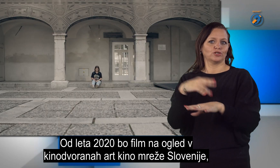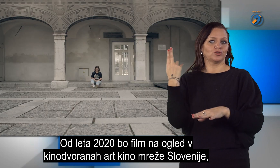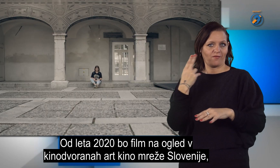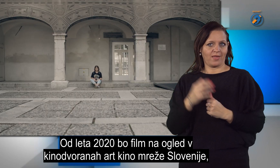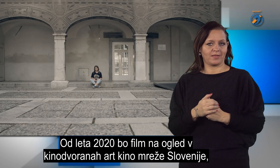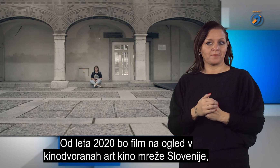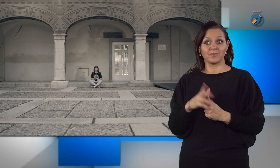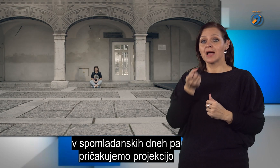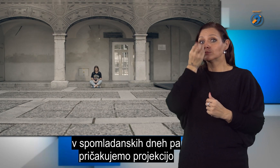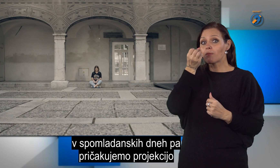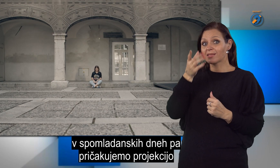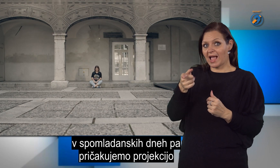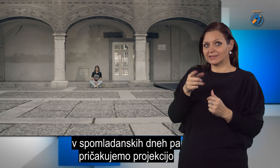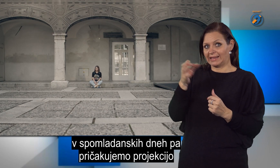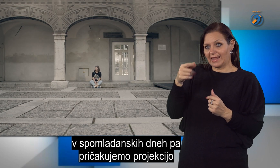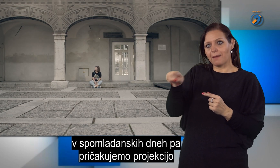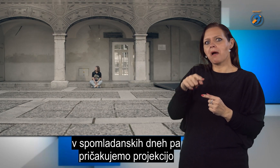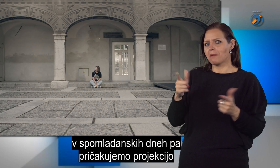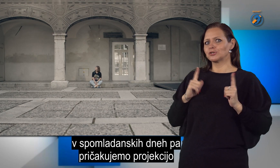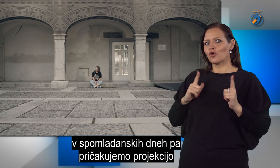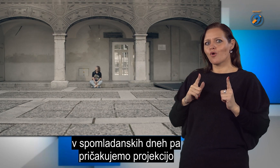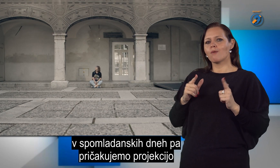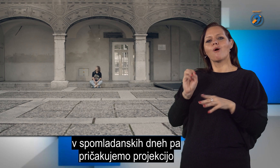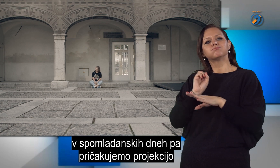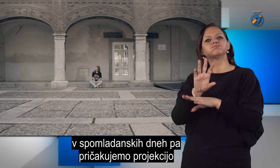Slovenije. V spomladanskih dneh